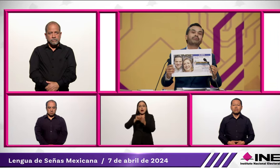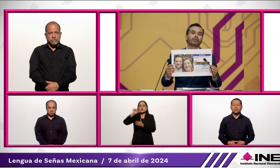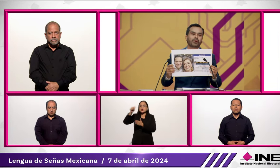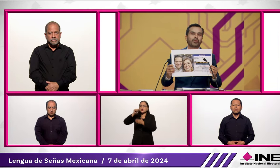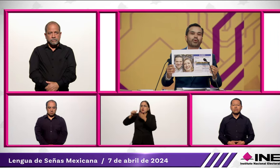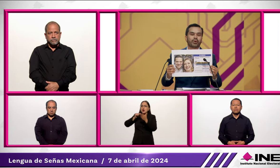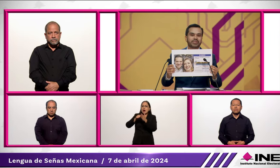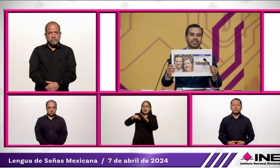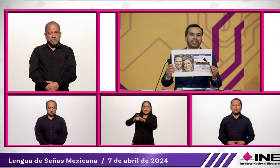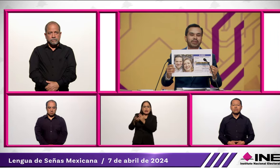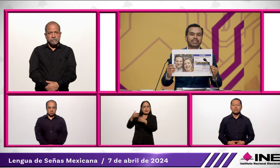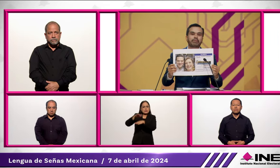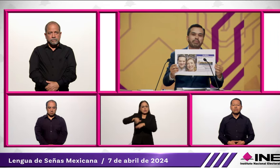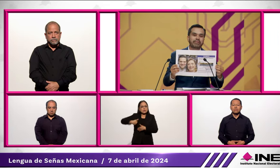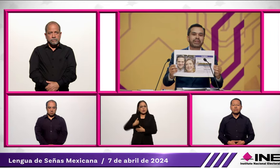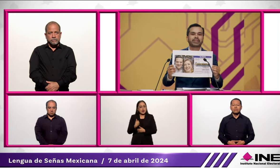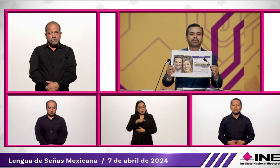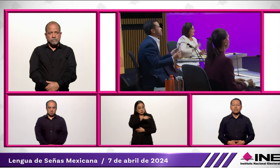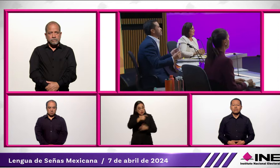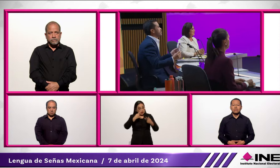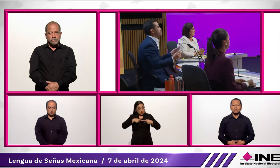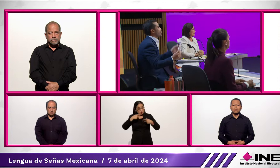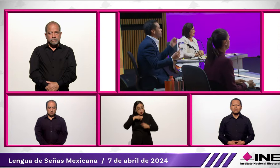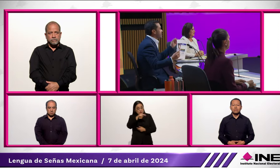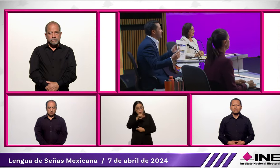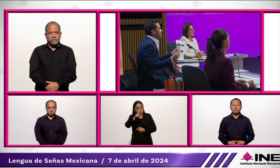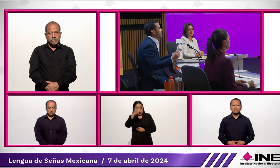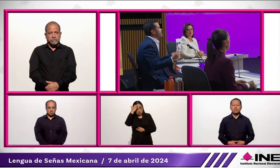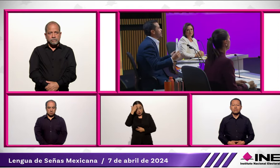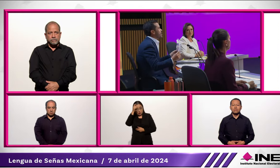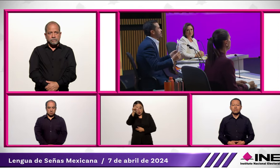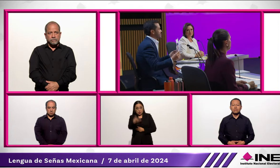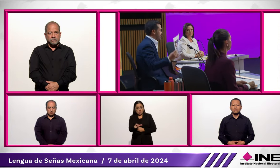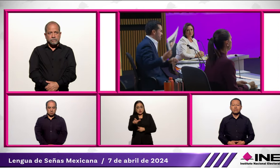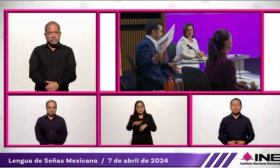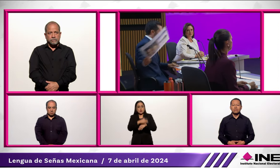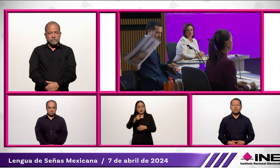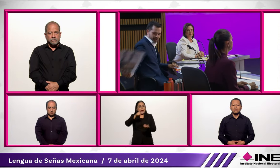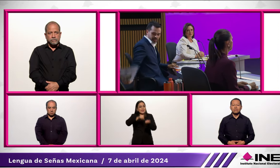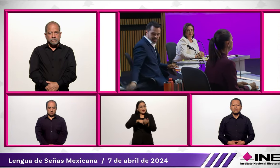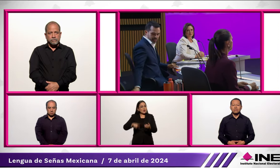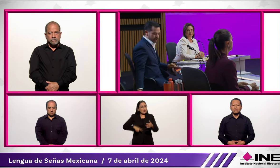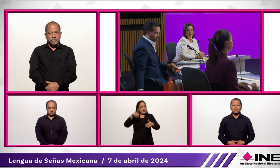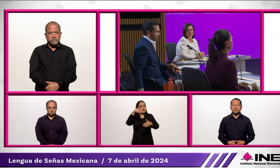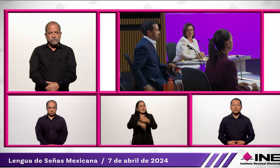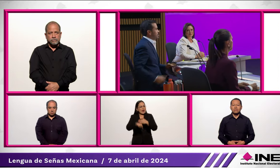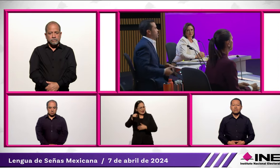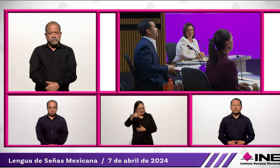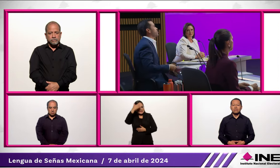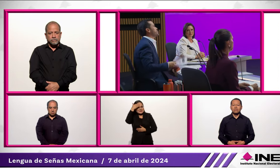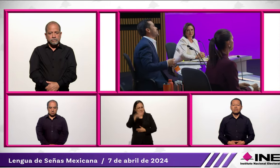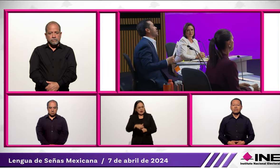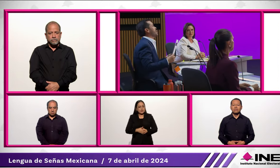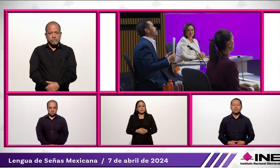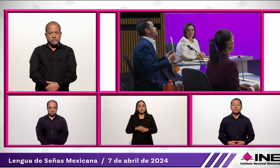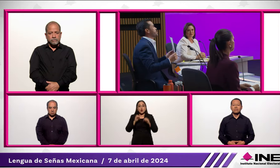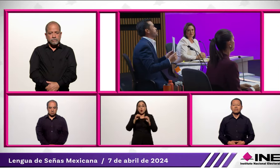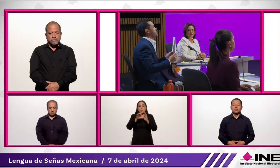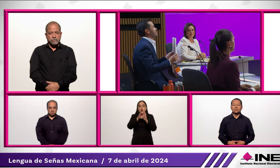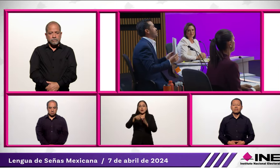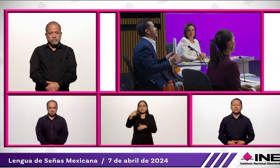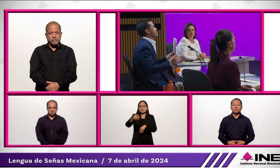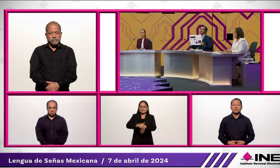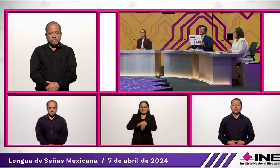enriquecerse. La gente de Nuevo León lo conoce, sabe perfectamente por qué han quebrado al Estado. O como su gran